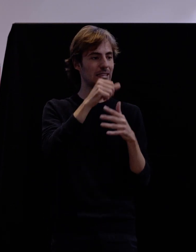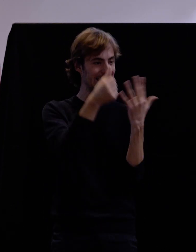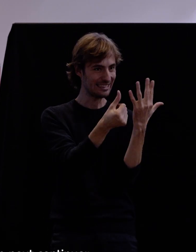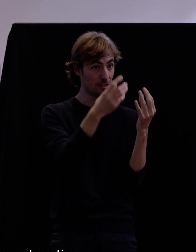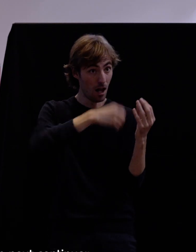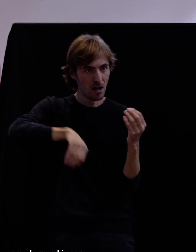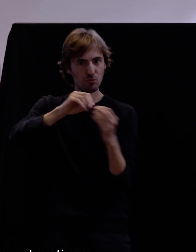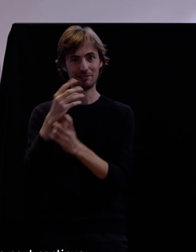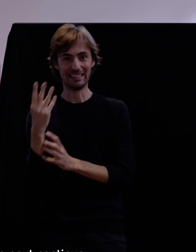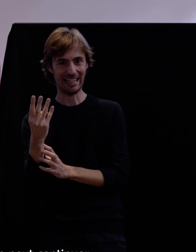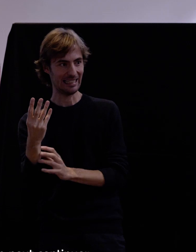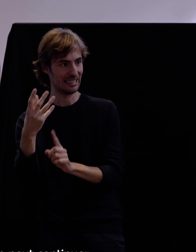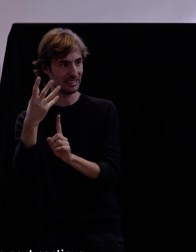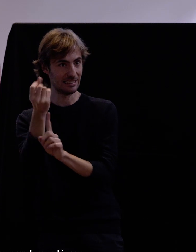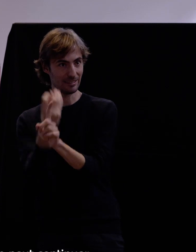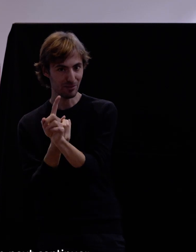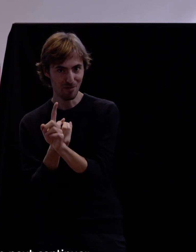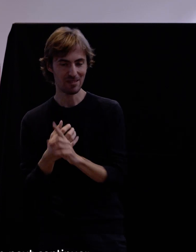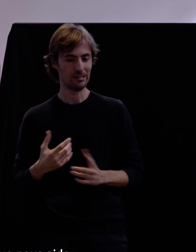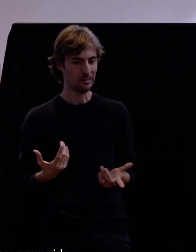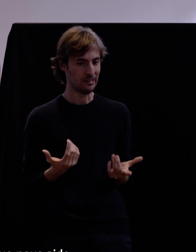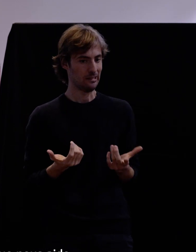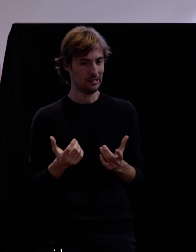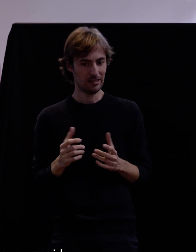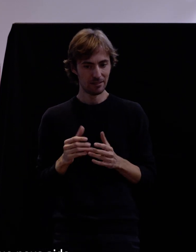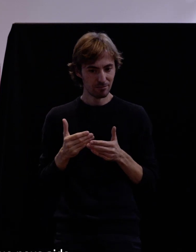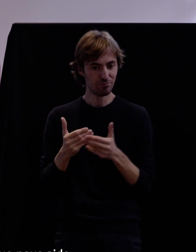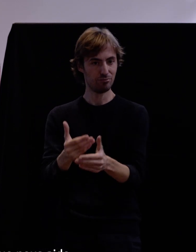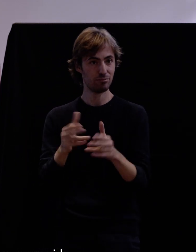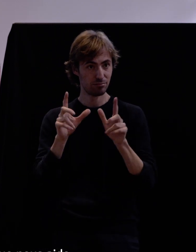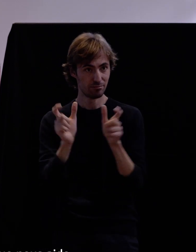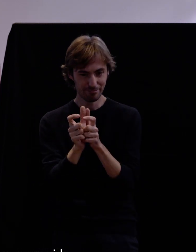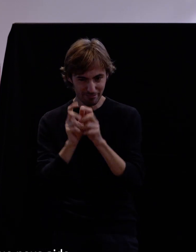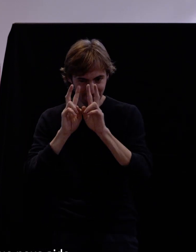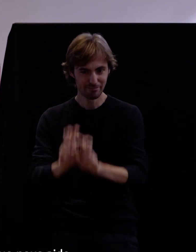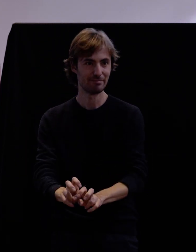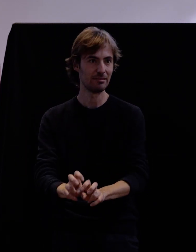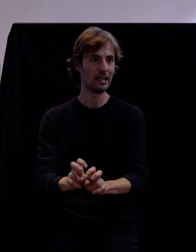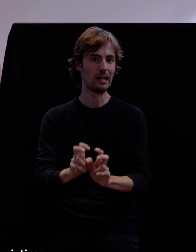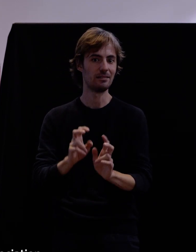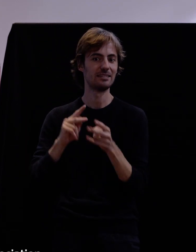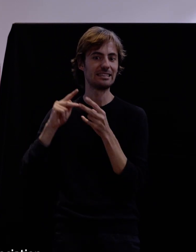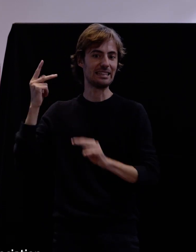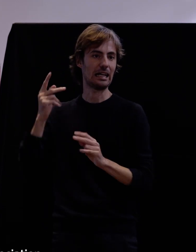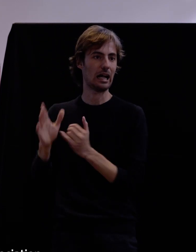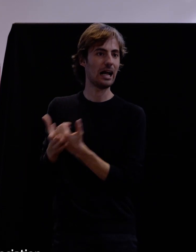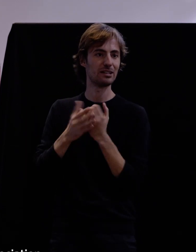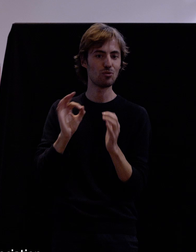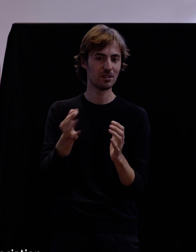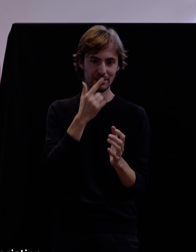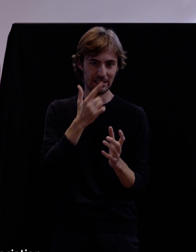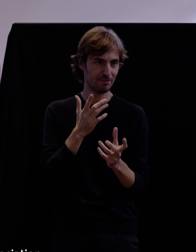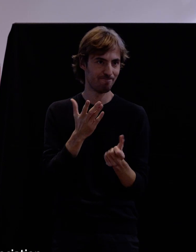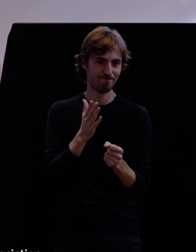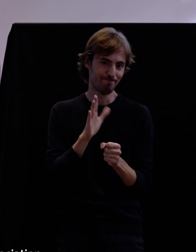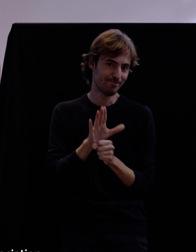finalement, comment est-ce qu'on peut continuer à faire un diagnostic clinique, puisque la génétique nous aide, mais pas complètement. Et donc, l'association à